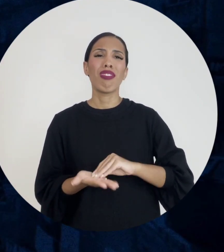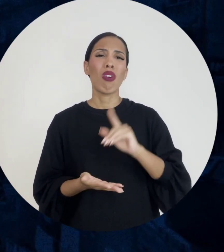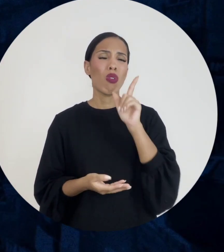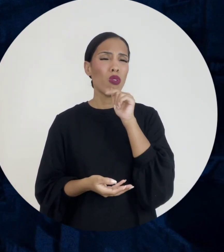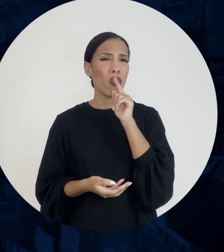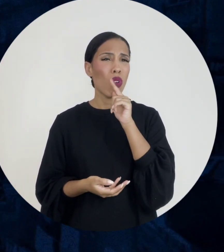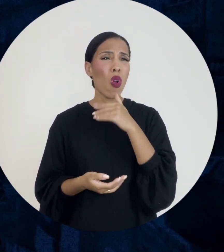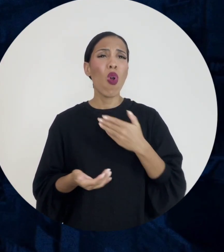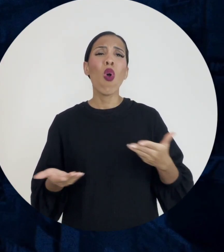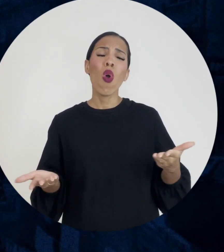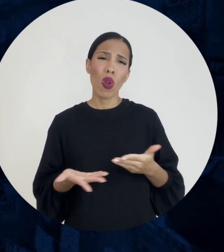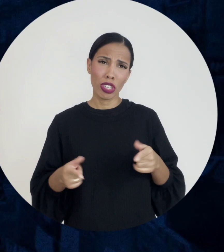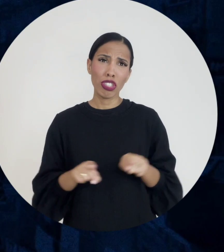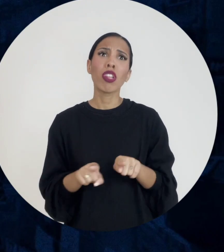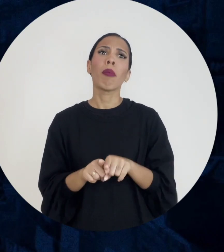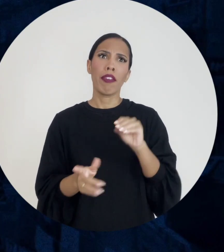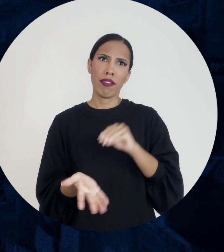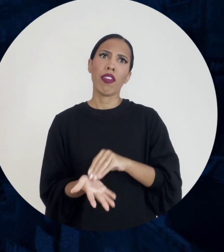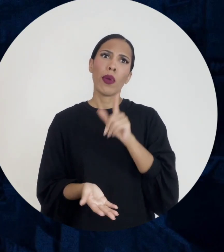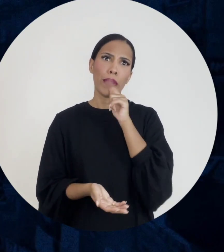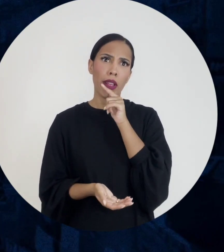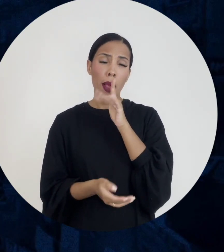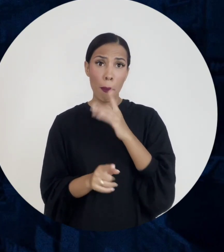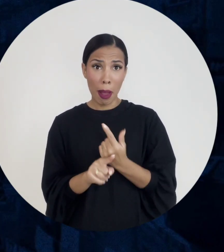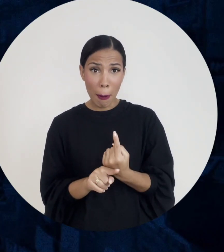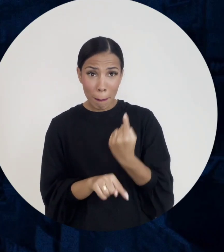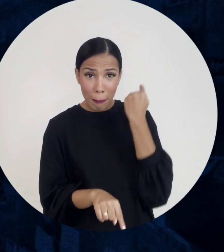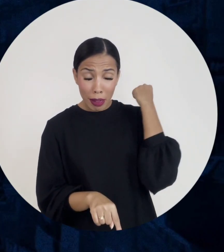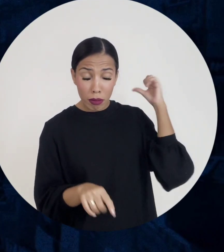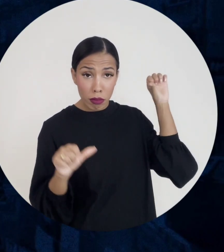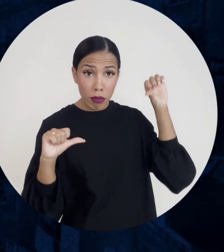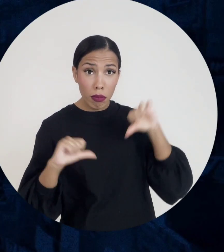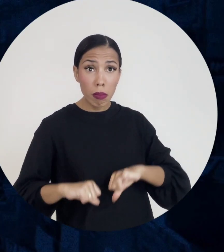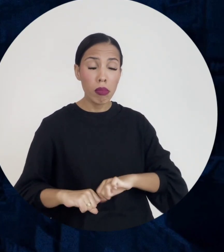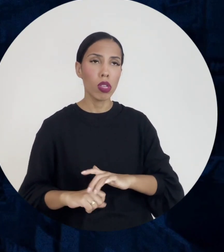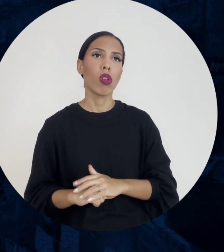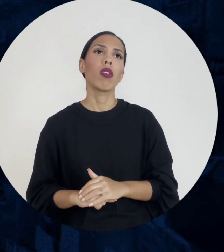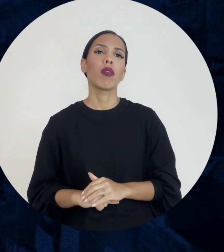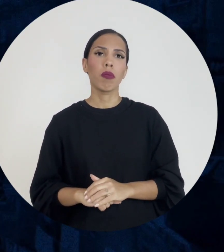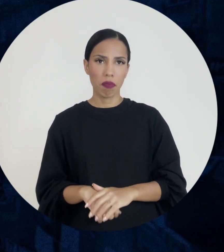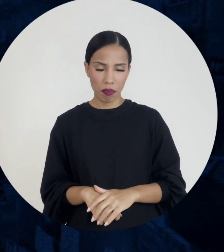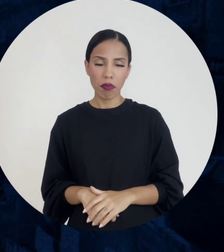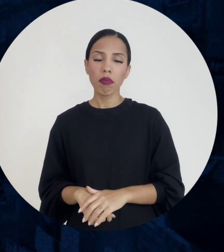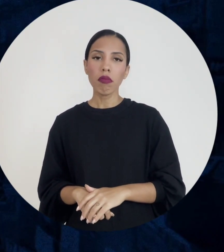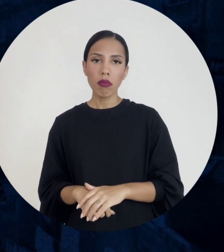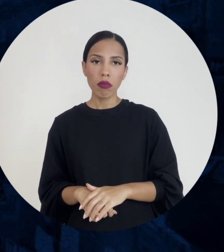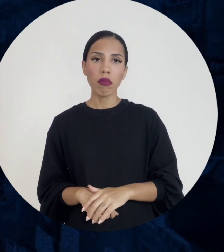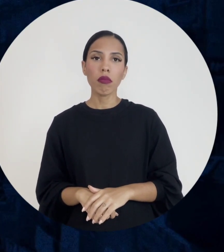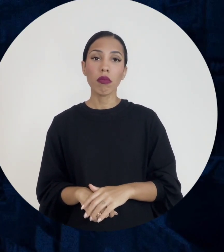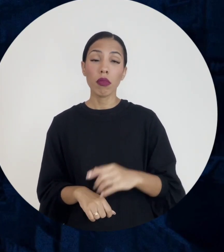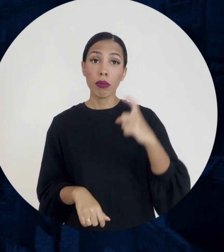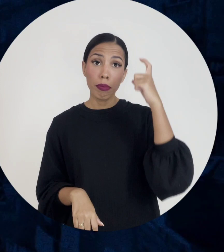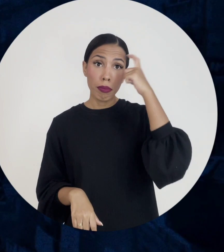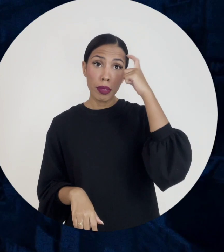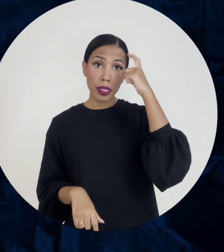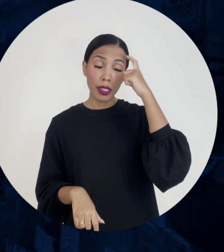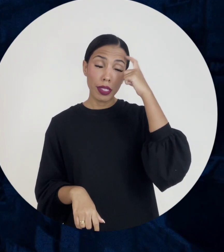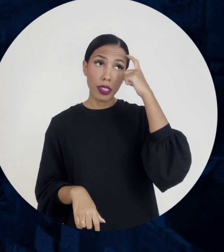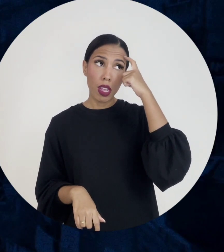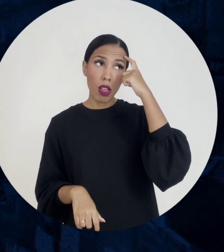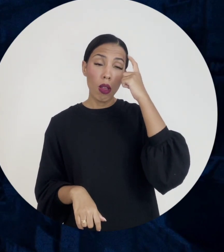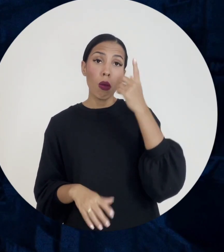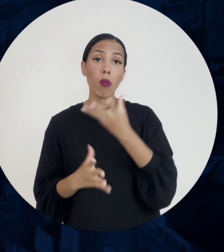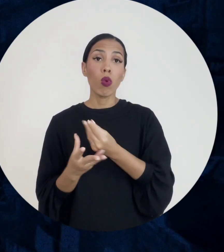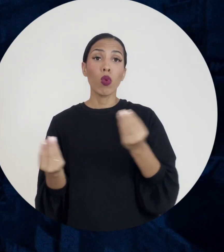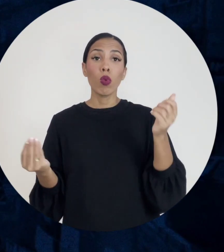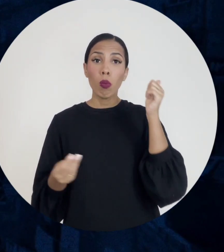assim, e pensar que muitas dessas mulheres estavam lá batendo roupa ali, estavam lavando roupa para fora, né? Minha